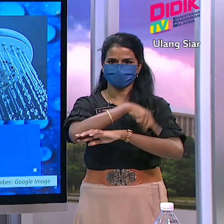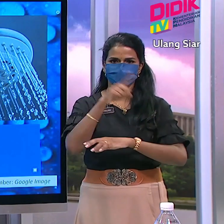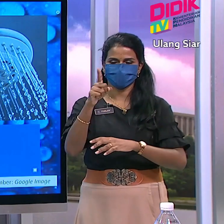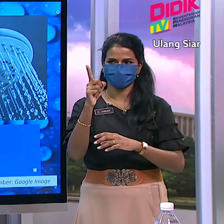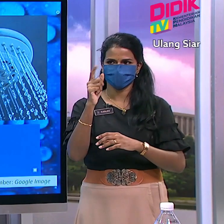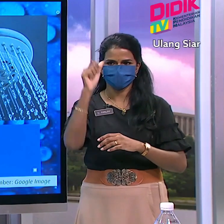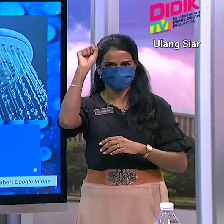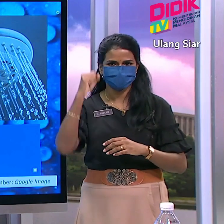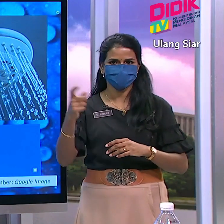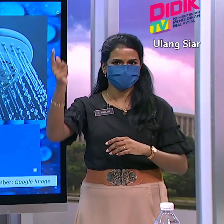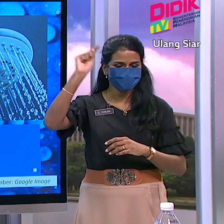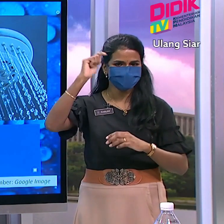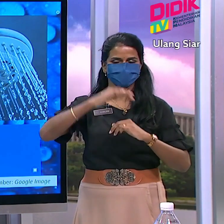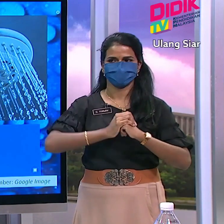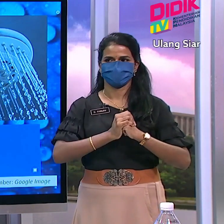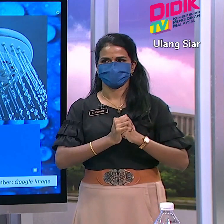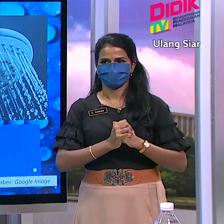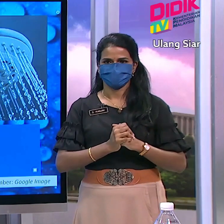Kak Shriya mandi?